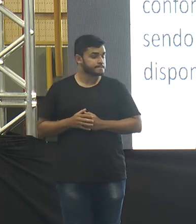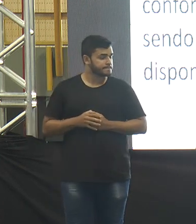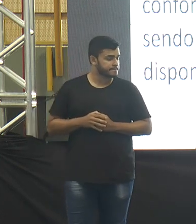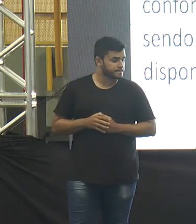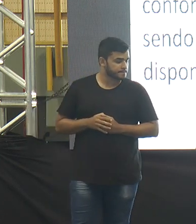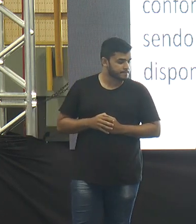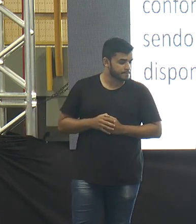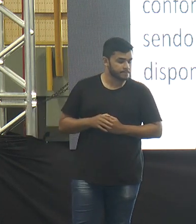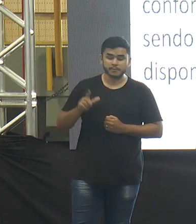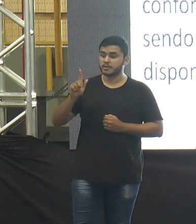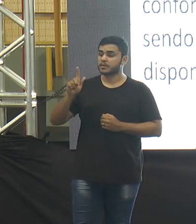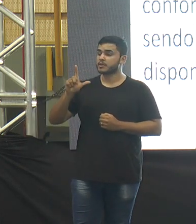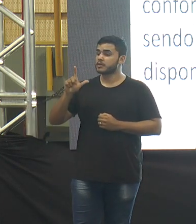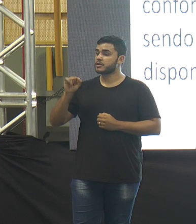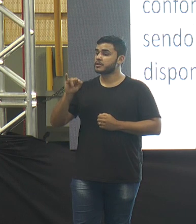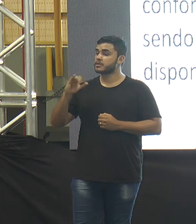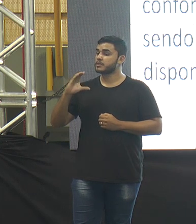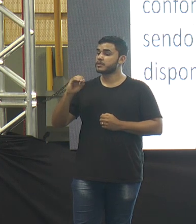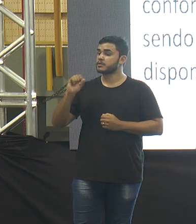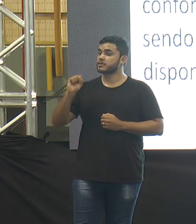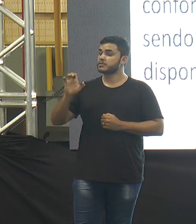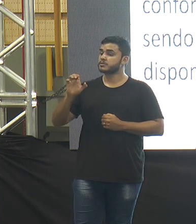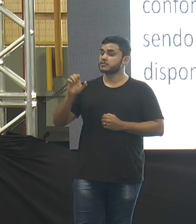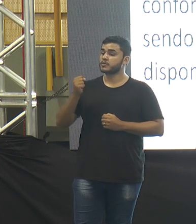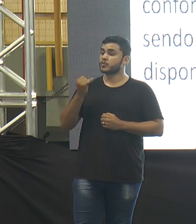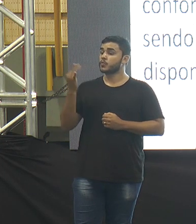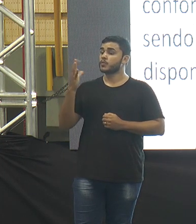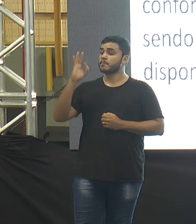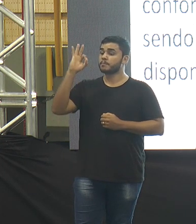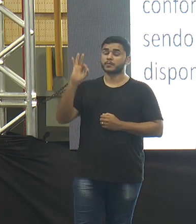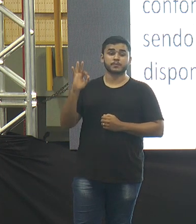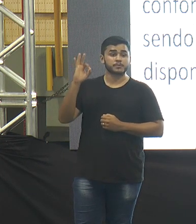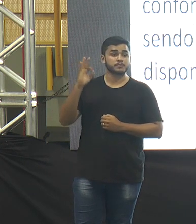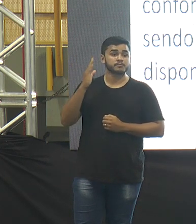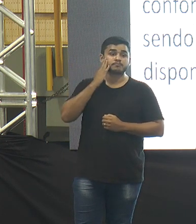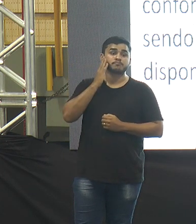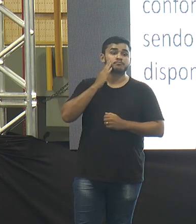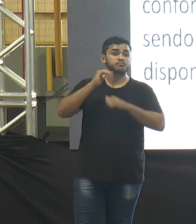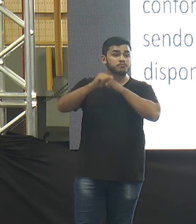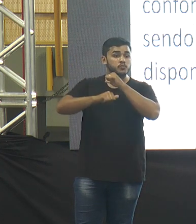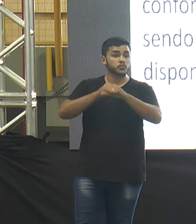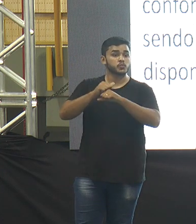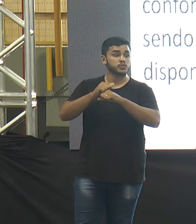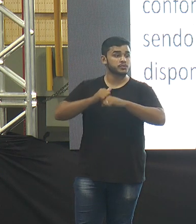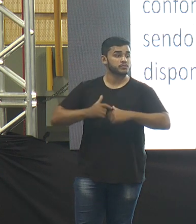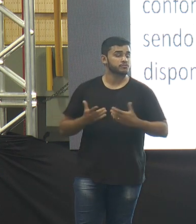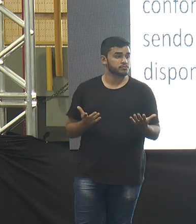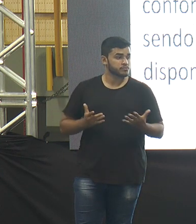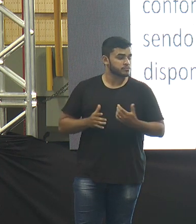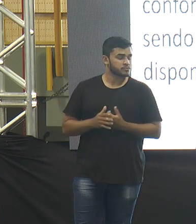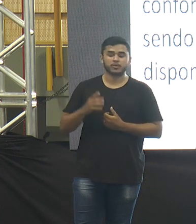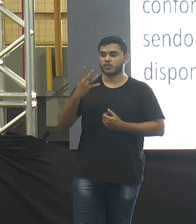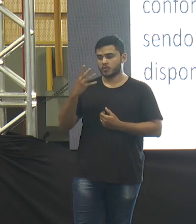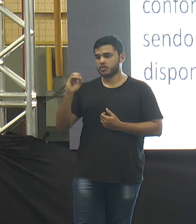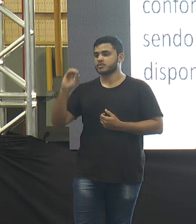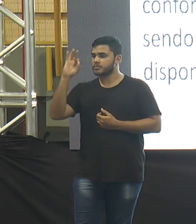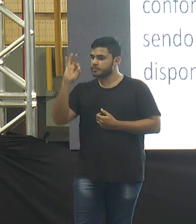da glicose, quantos por cento eu utilizo para transformar em energia?